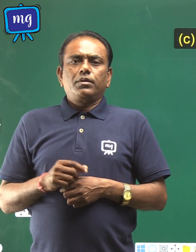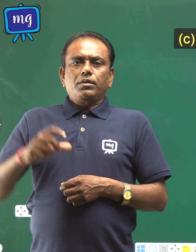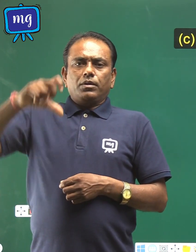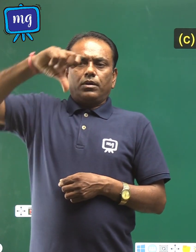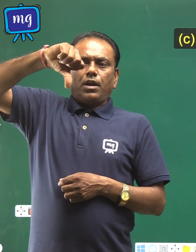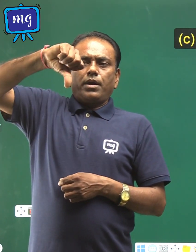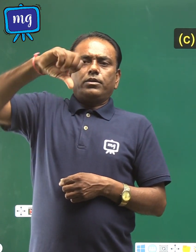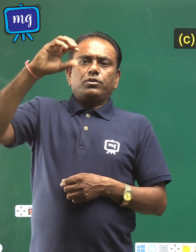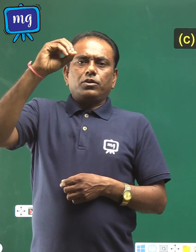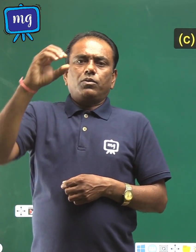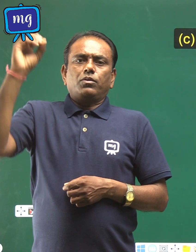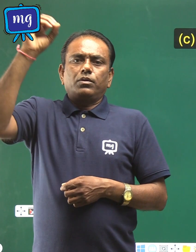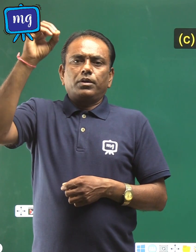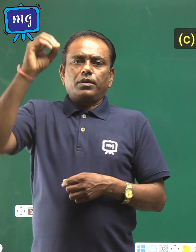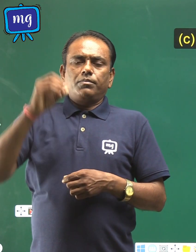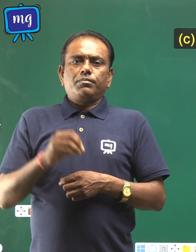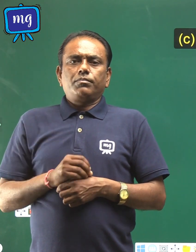90 डिग्री।